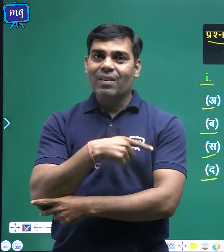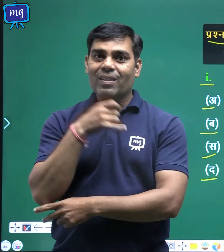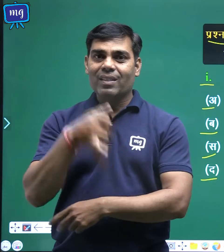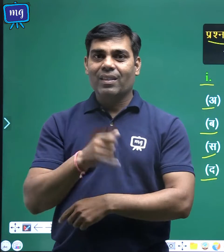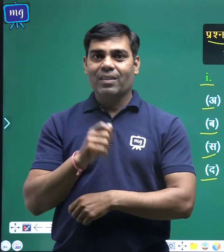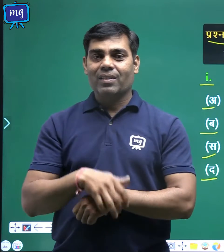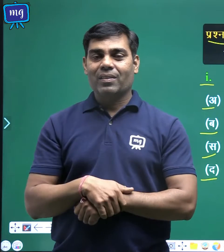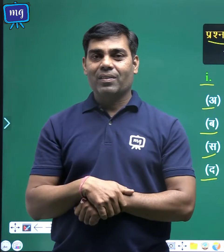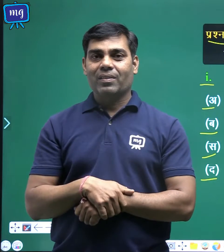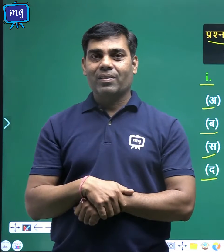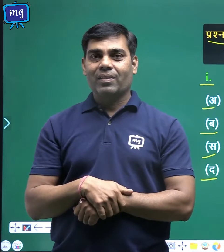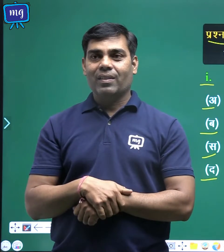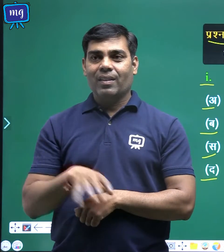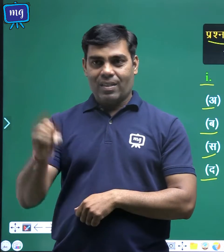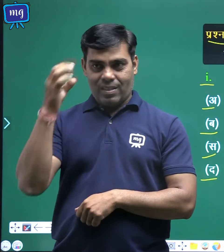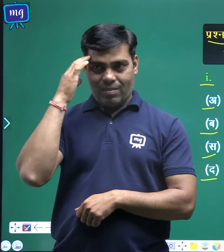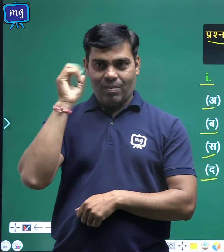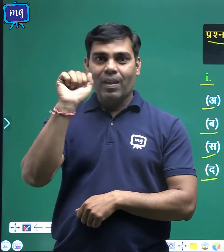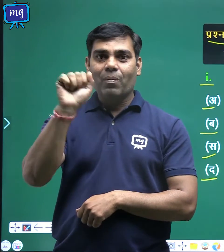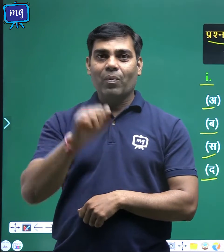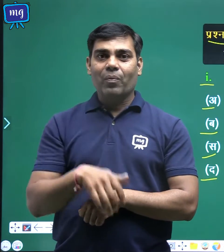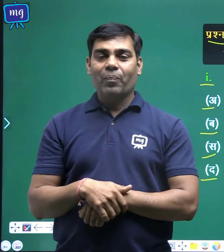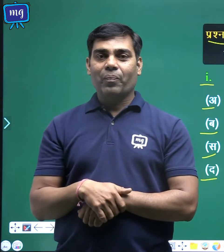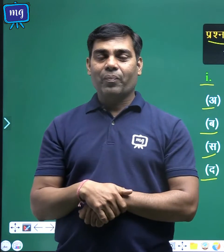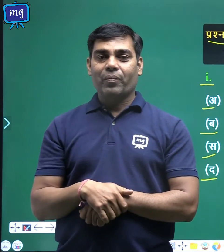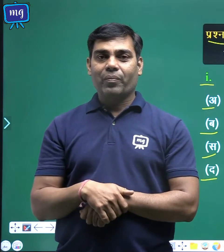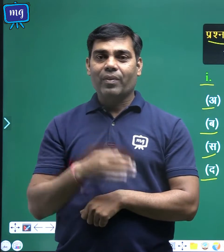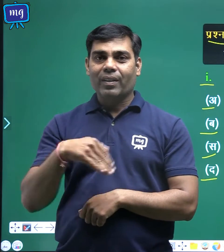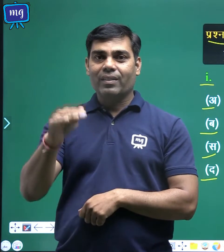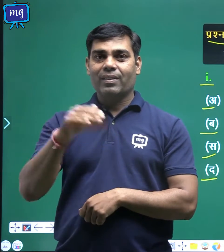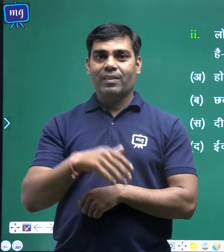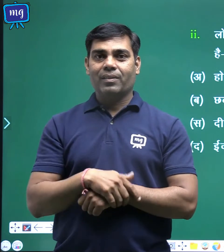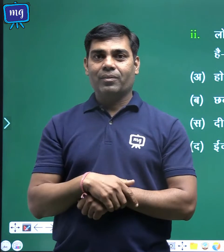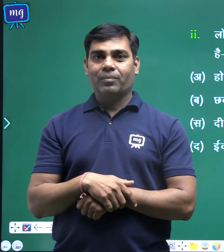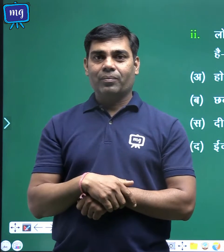है। समझ में आया आपको? आगे चलें।